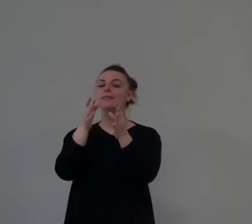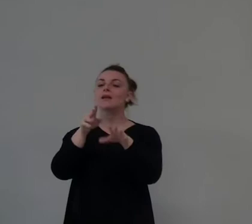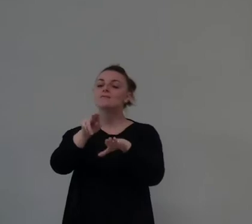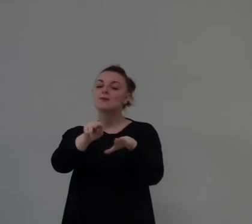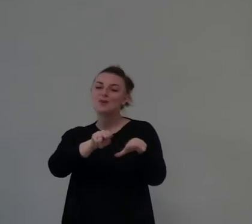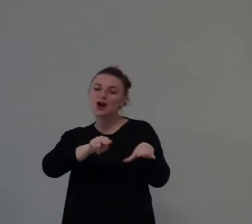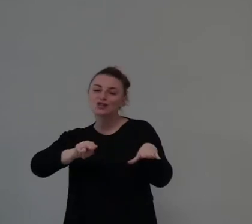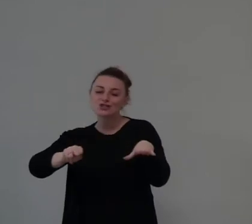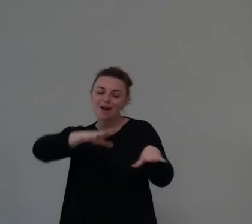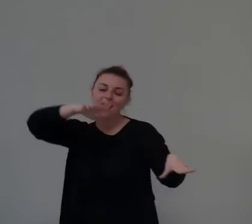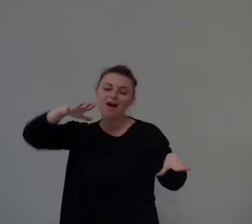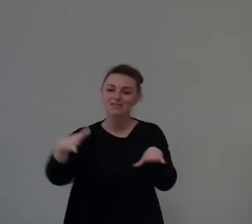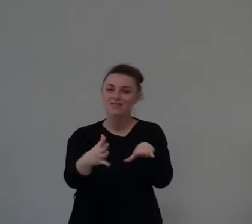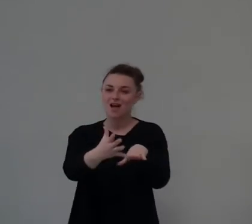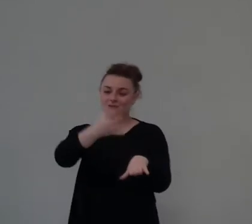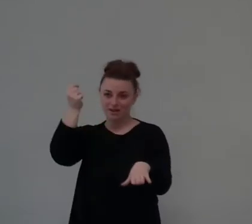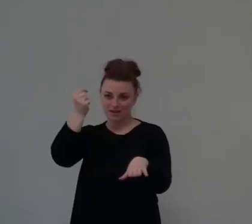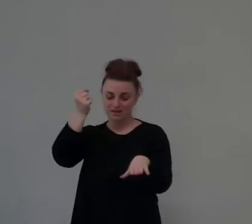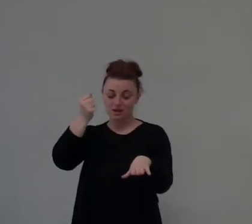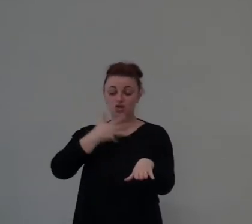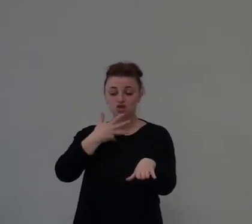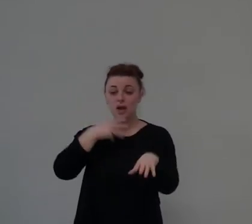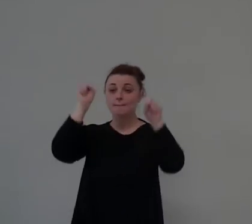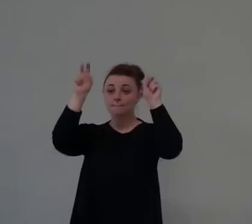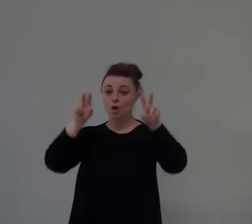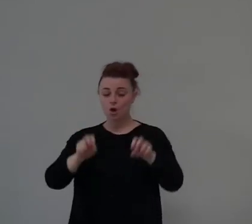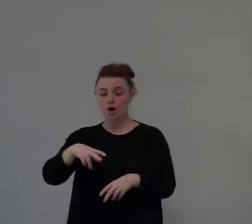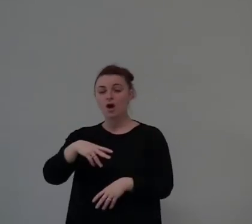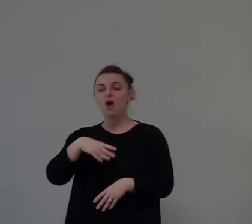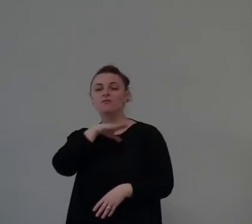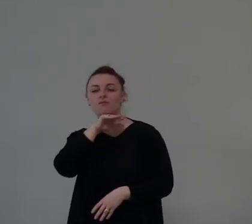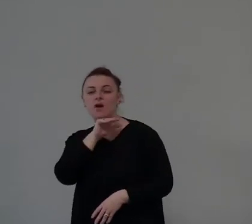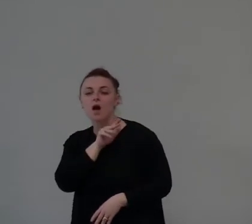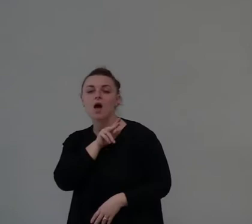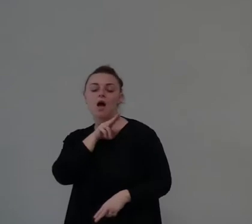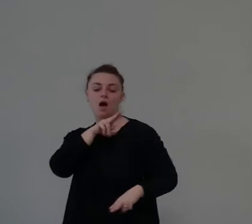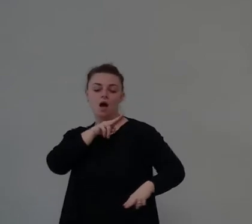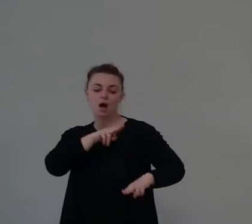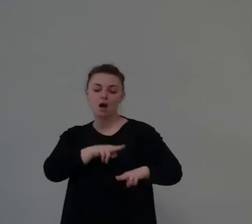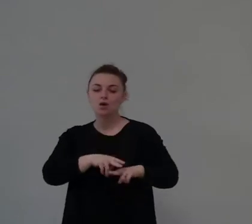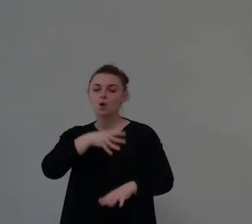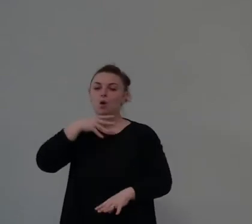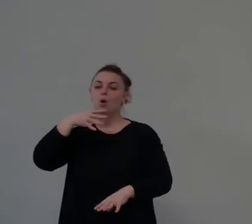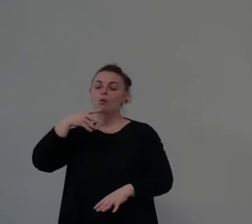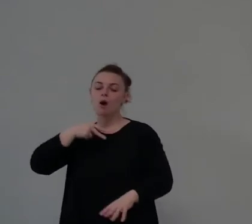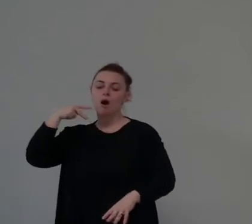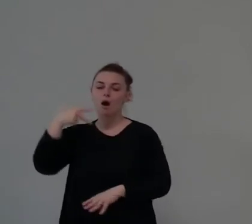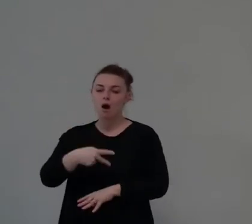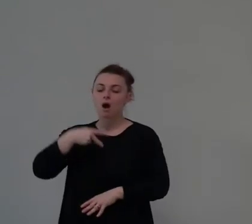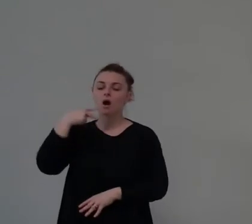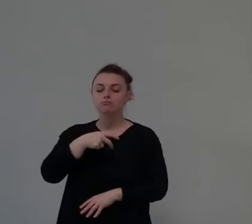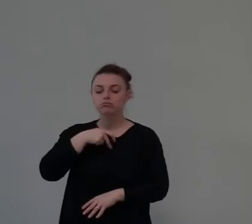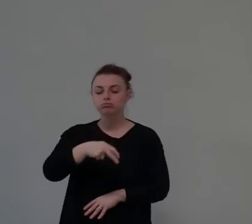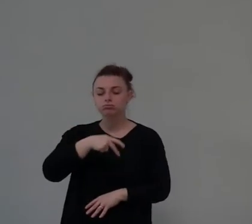Deuteronomio è il libro dove un Mosè ormai vecchio si ferma, stavano girando per 40 anni nel deserto, 40 anni nel